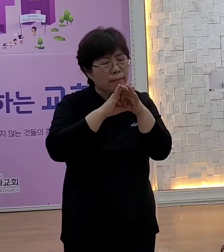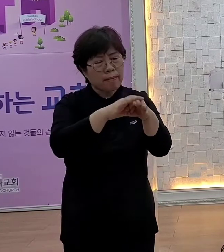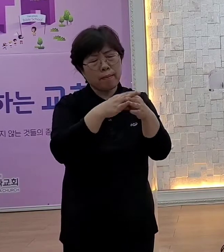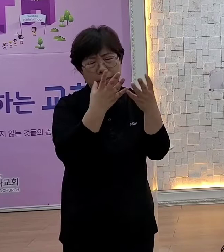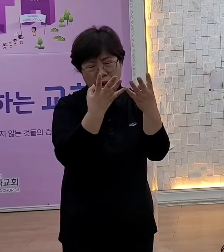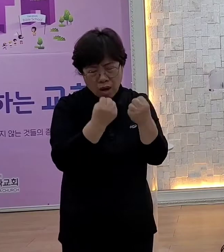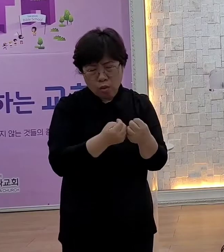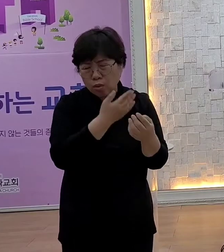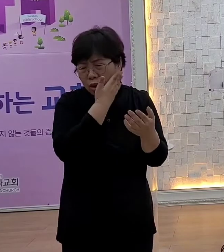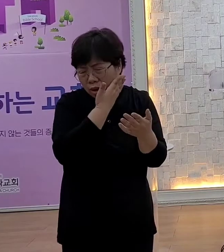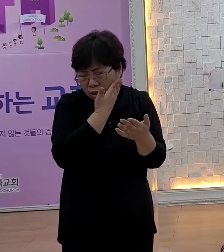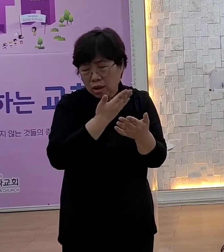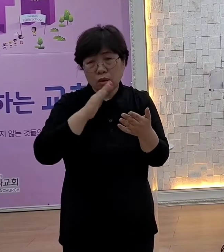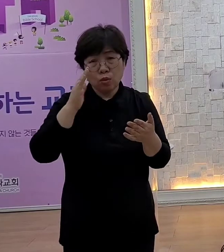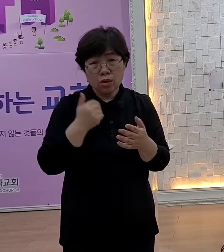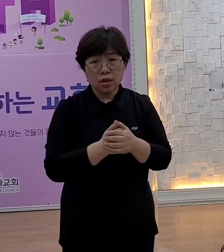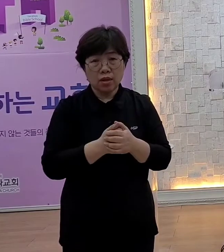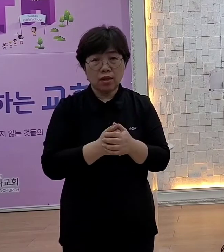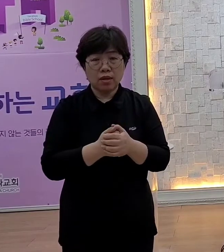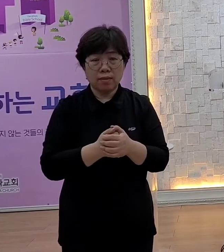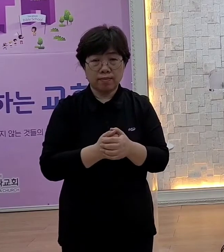어떻게 아끼지 아니하겠냐.